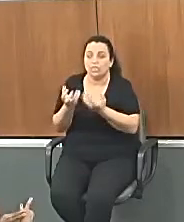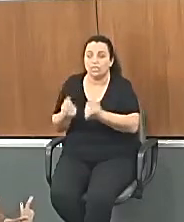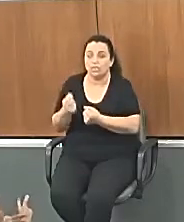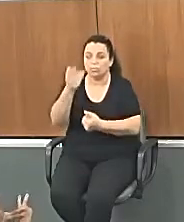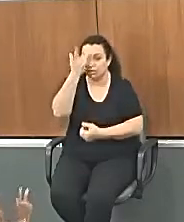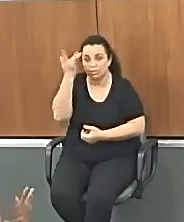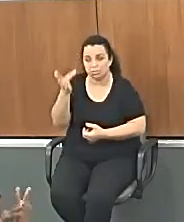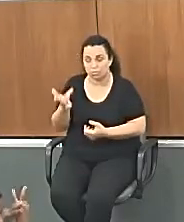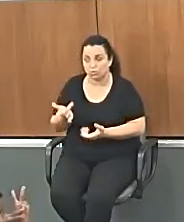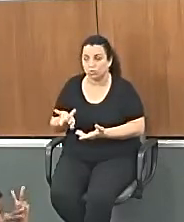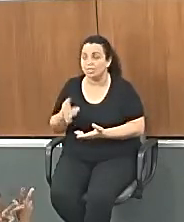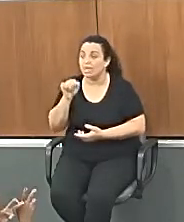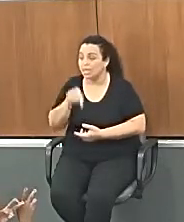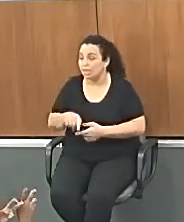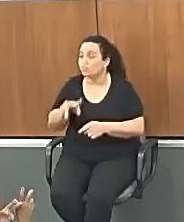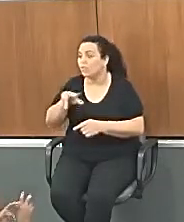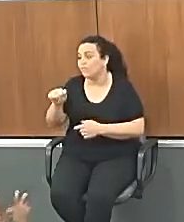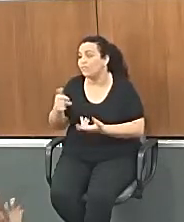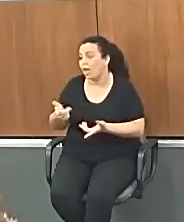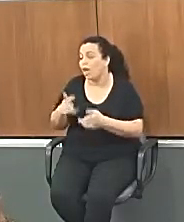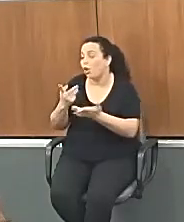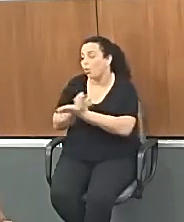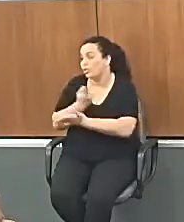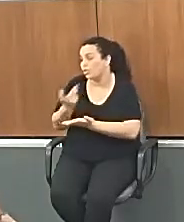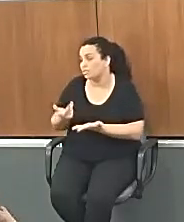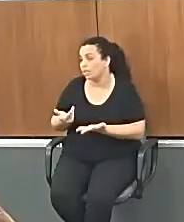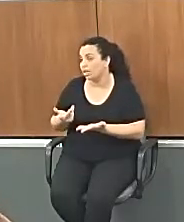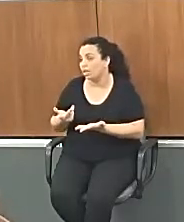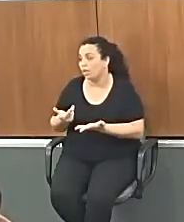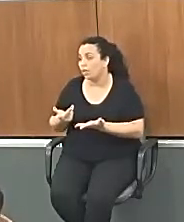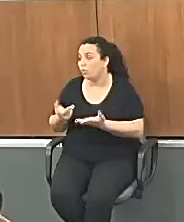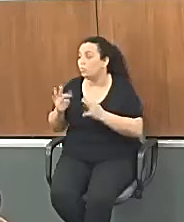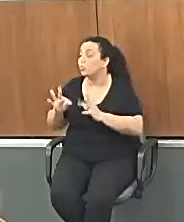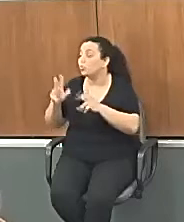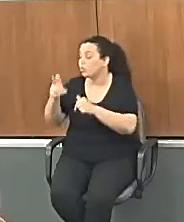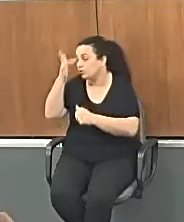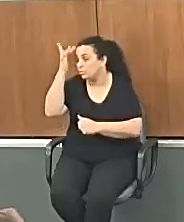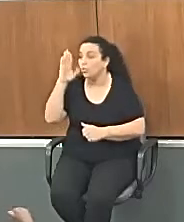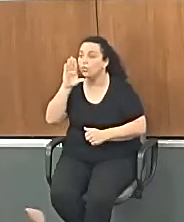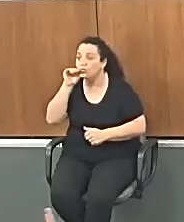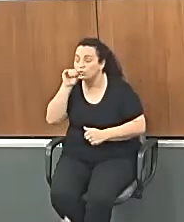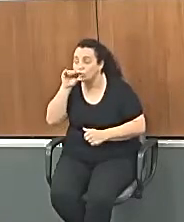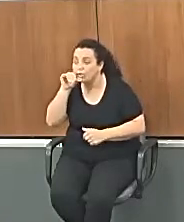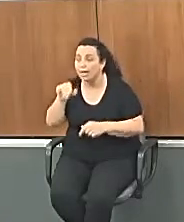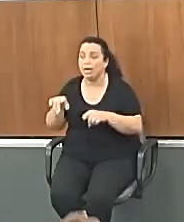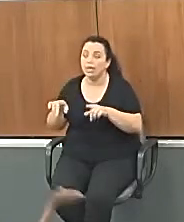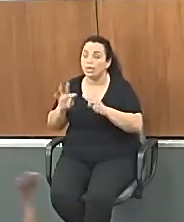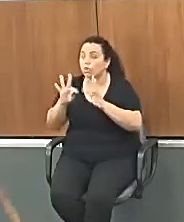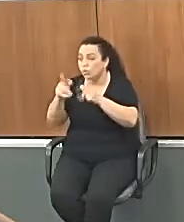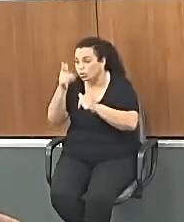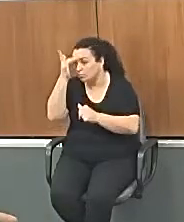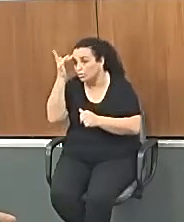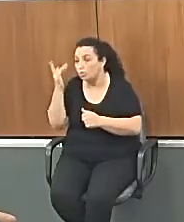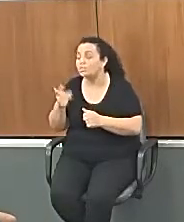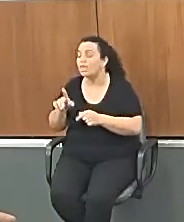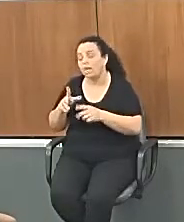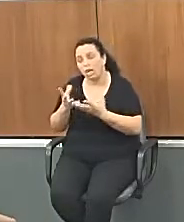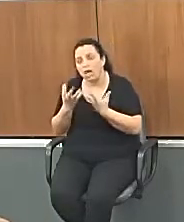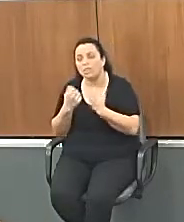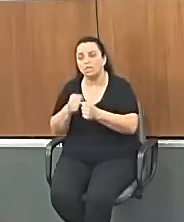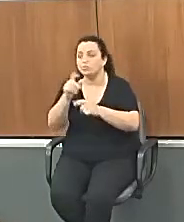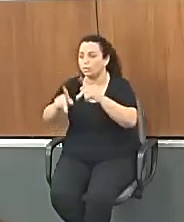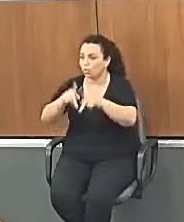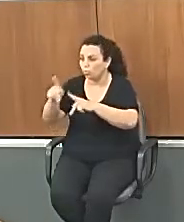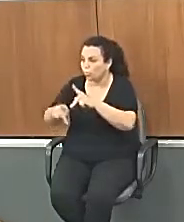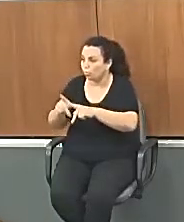e isso vai ser feito por todos os servidores e todas as pessoas que atendem a um público nuno